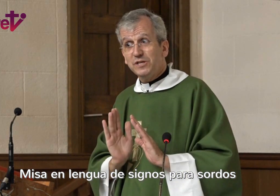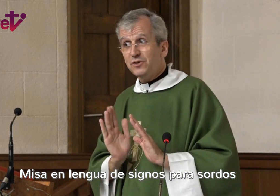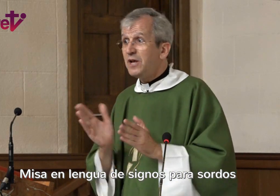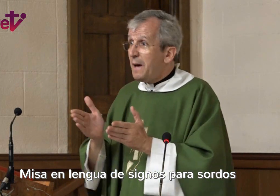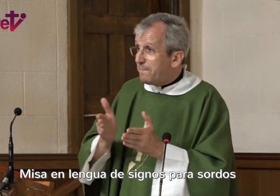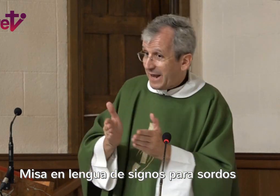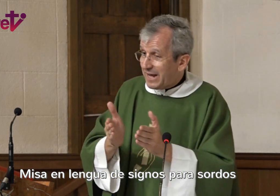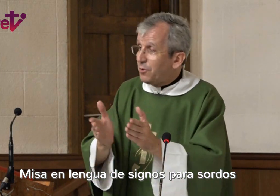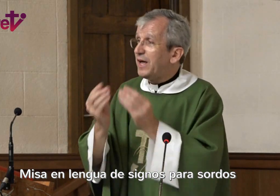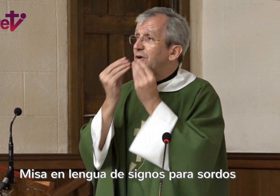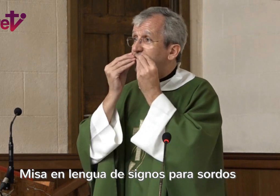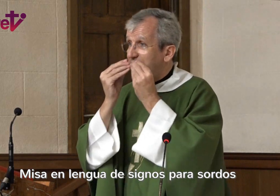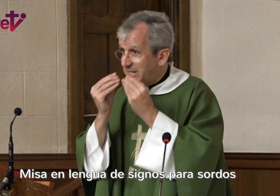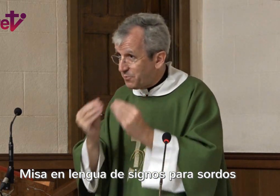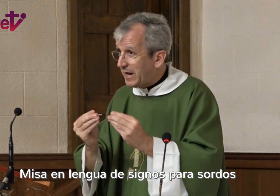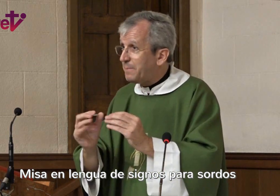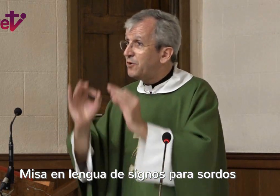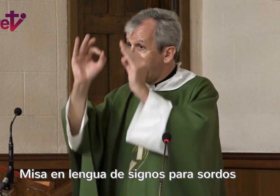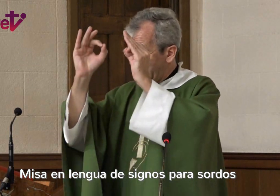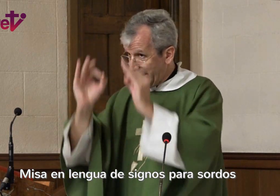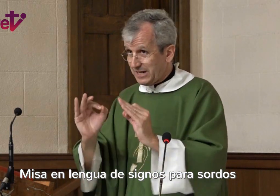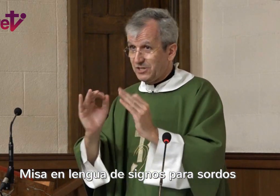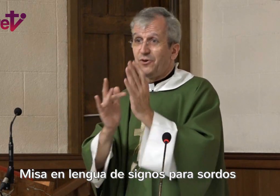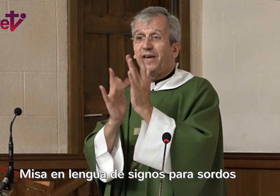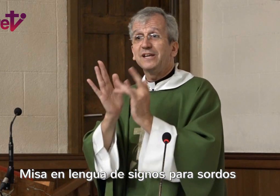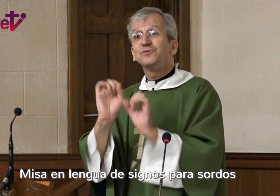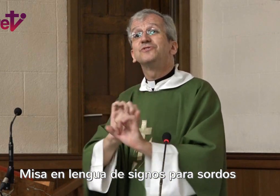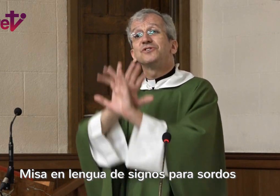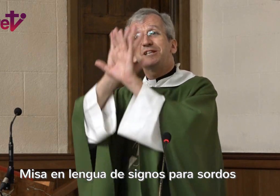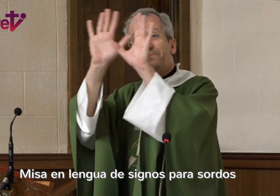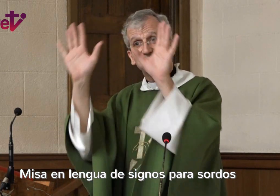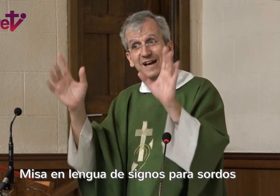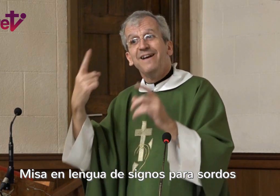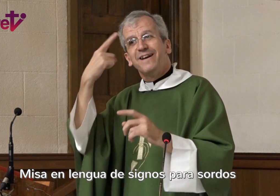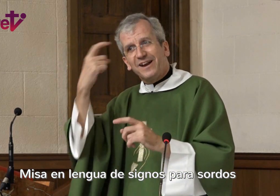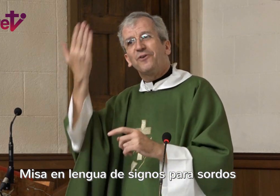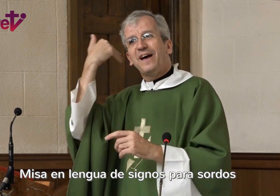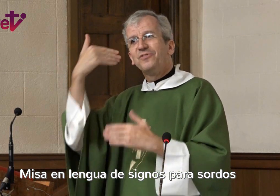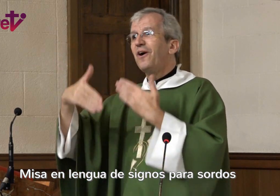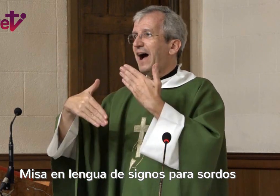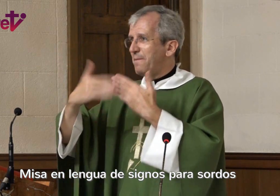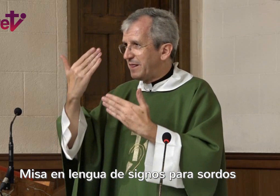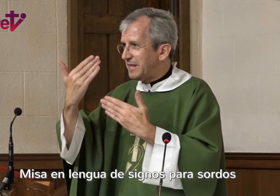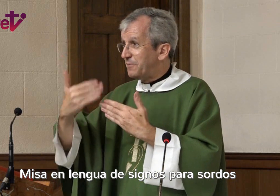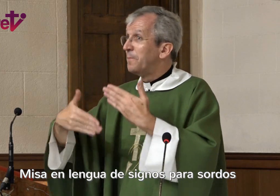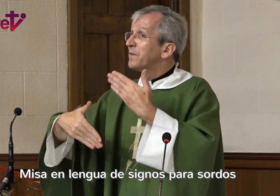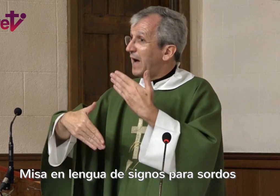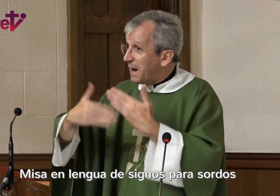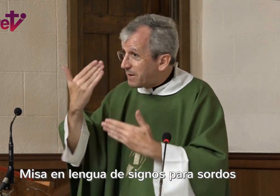sus hijos para encauzarlos en ese buen camino que es lo que Jesús nos expresa recordando al principio al